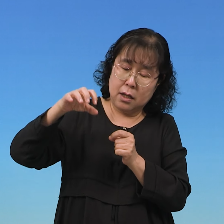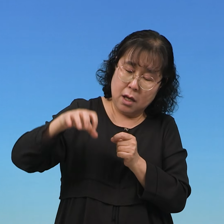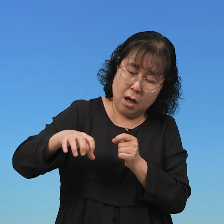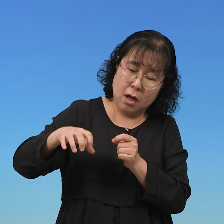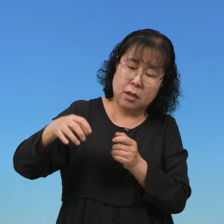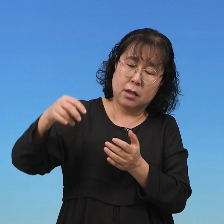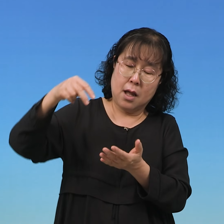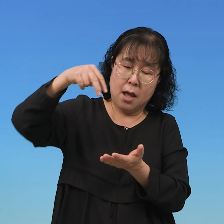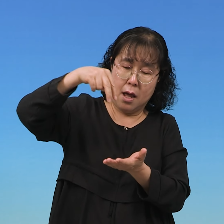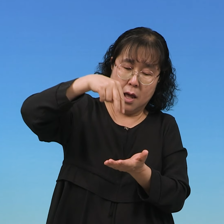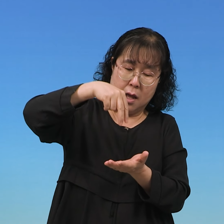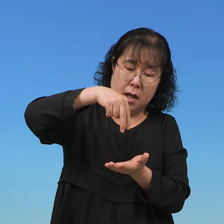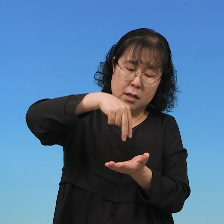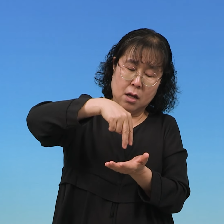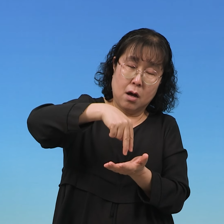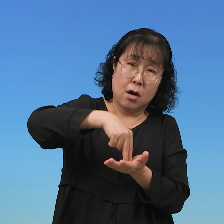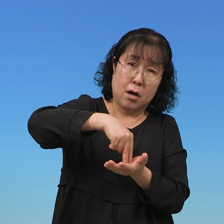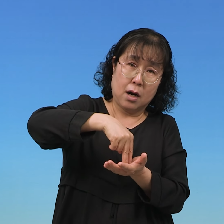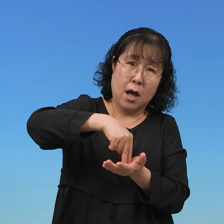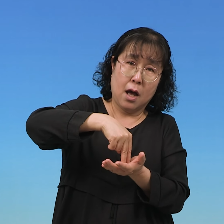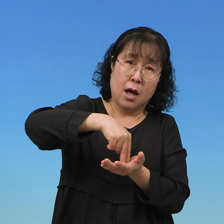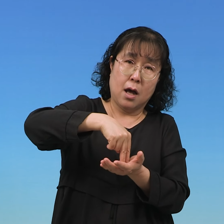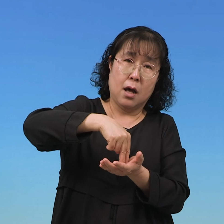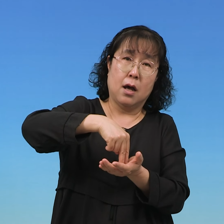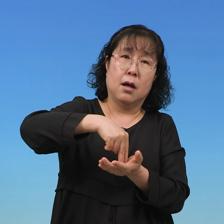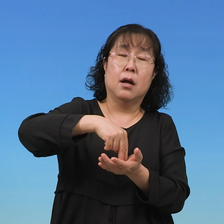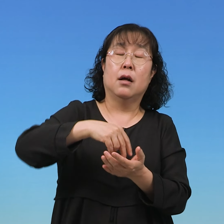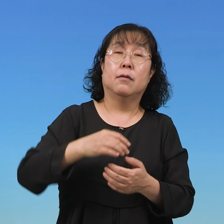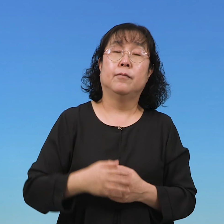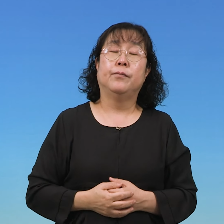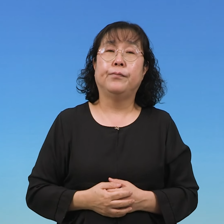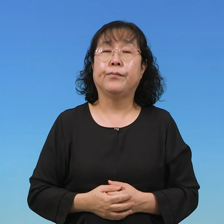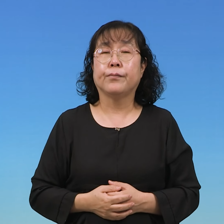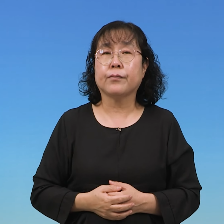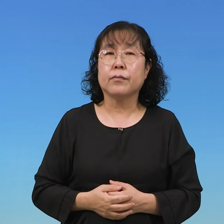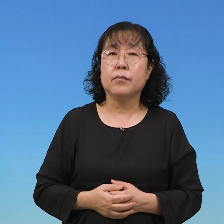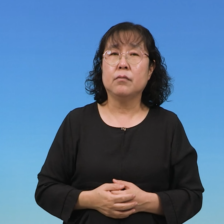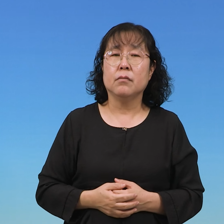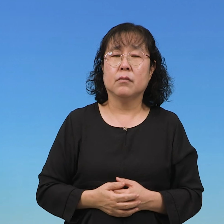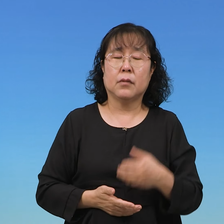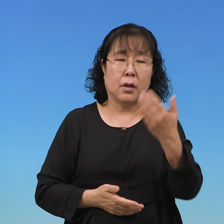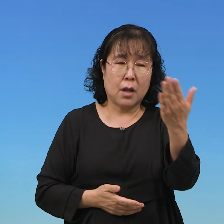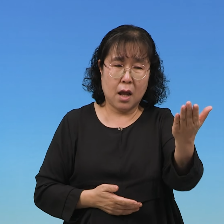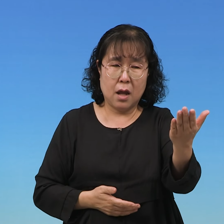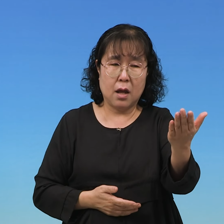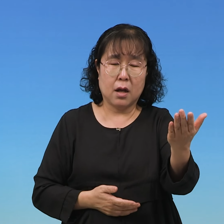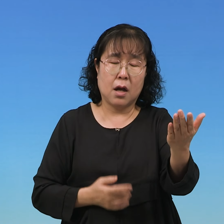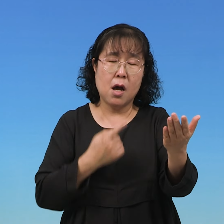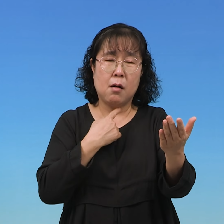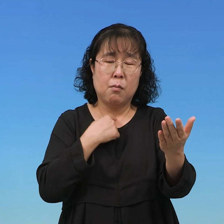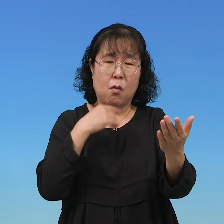나오라, 내 곁에 서라, 내